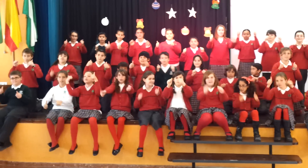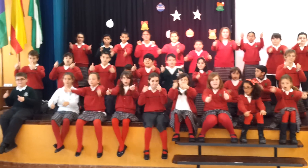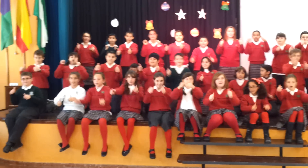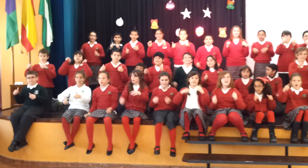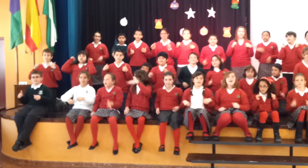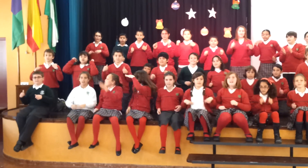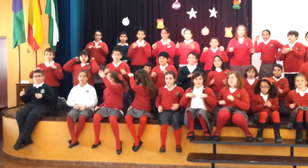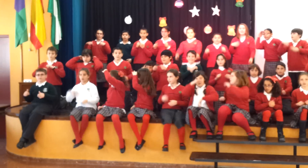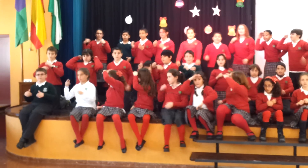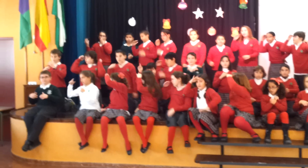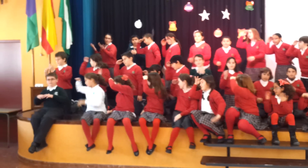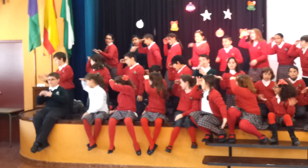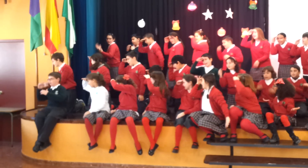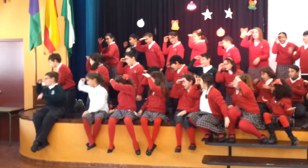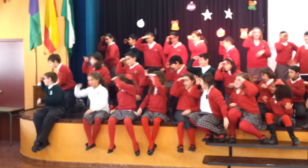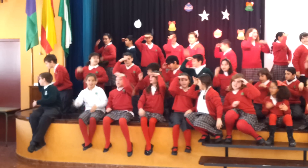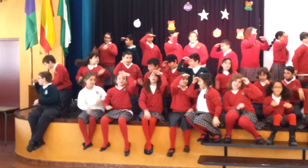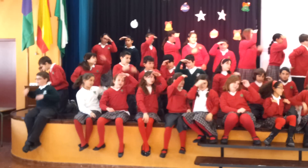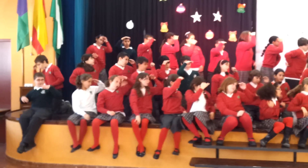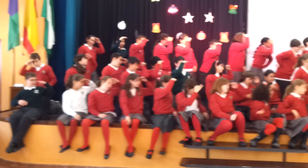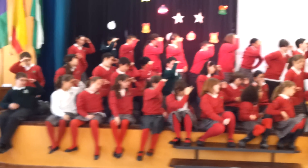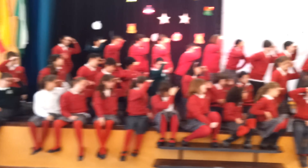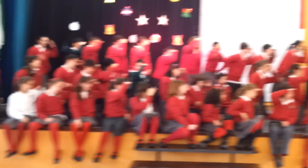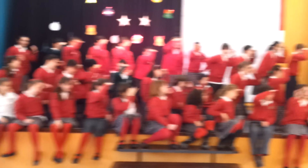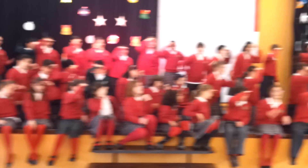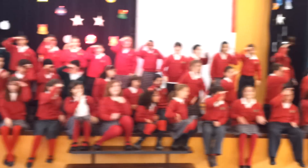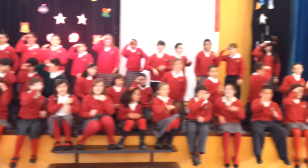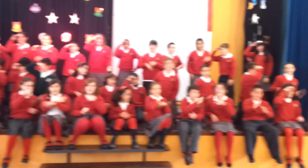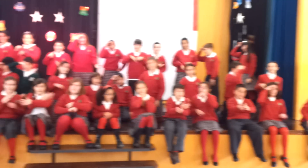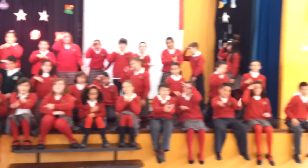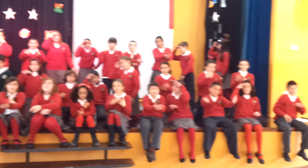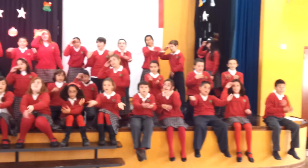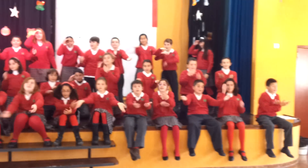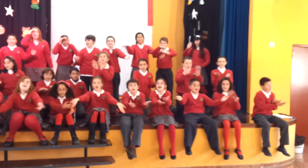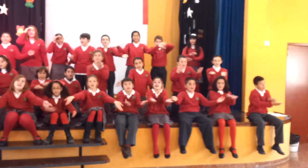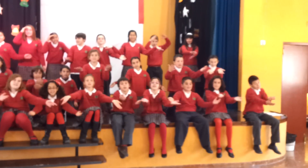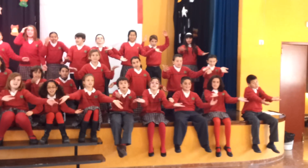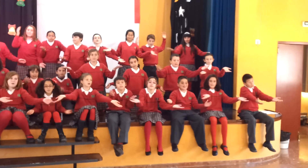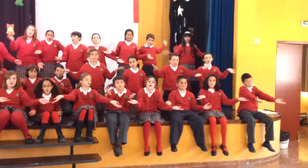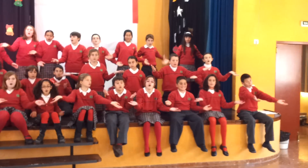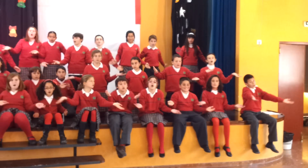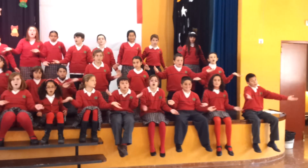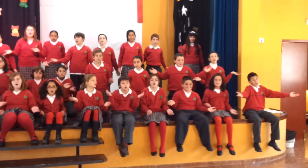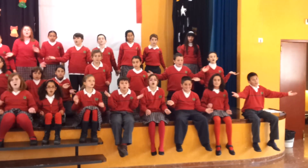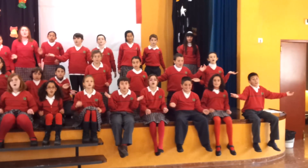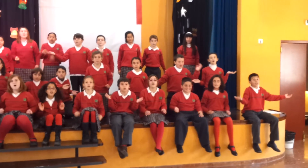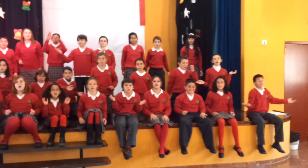mejor dónde vienees de dónde viene de dónde viene ES Amor